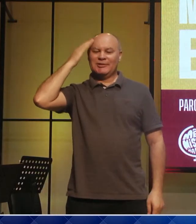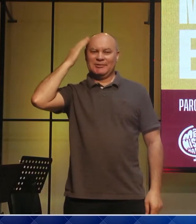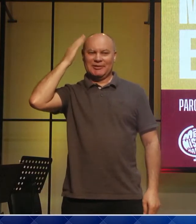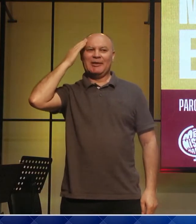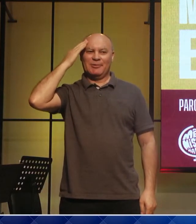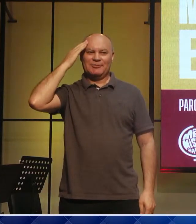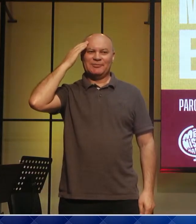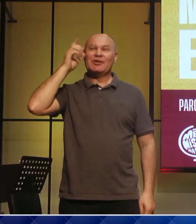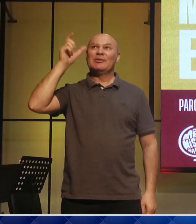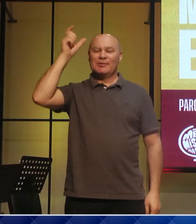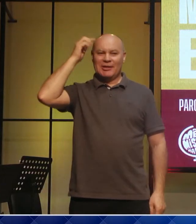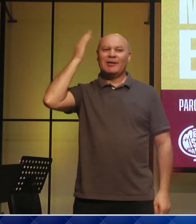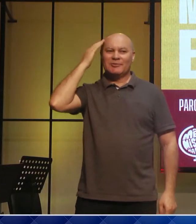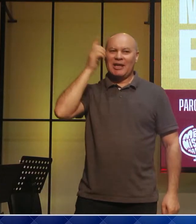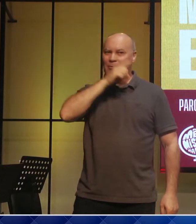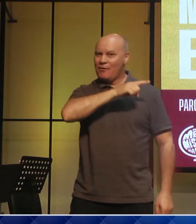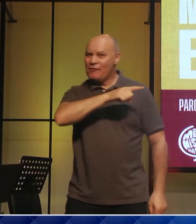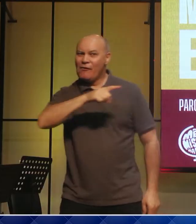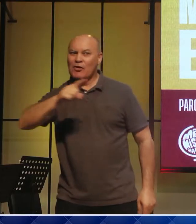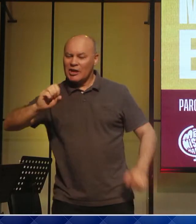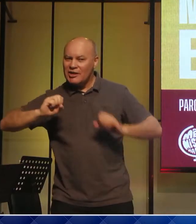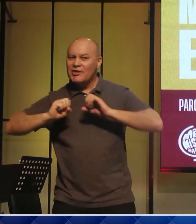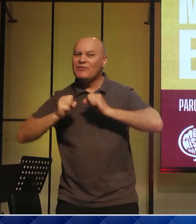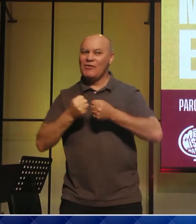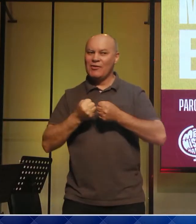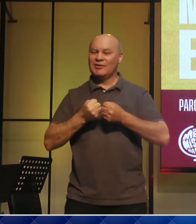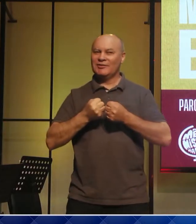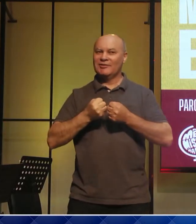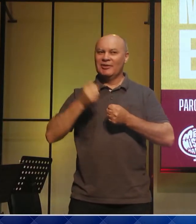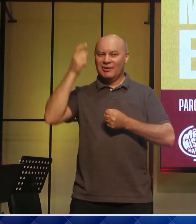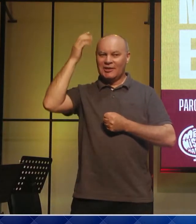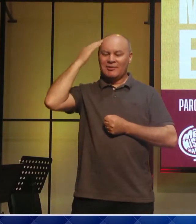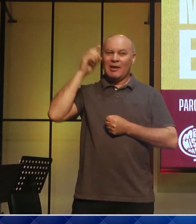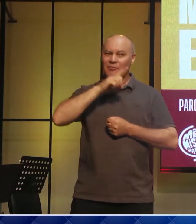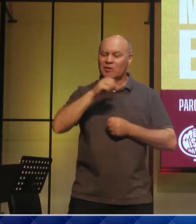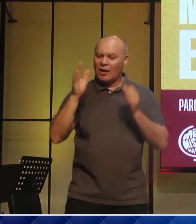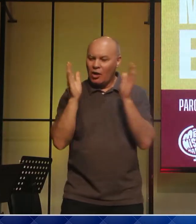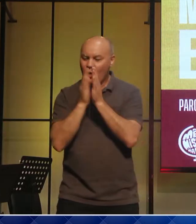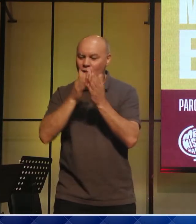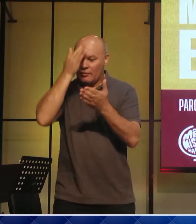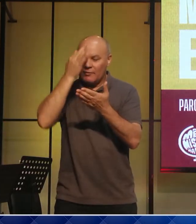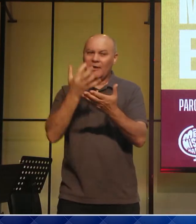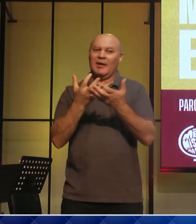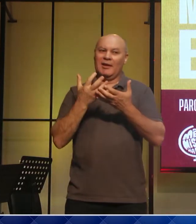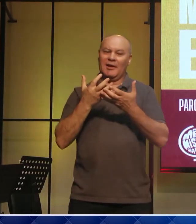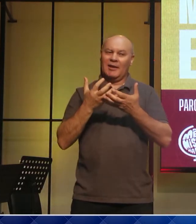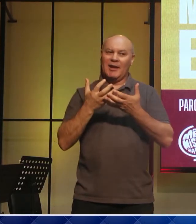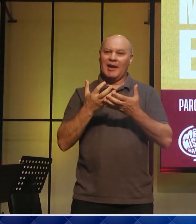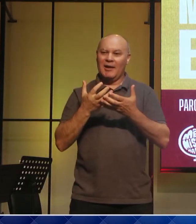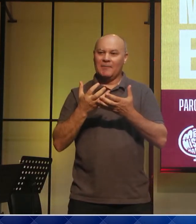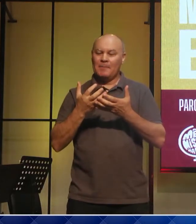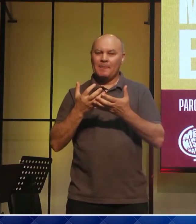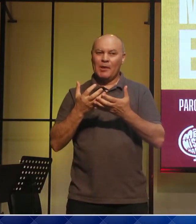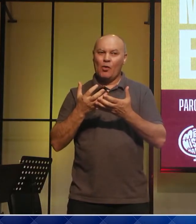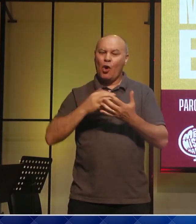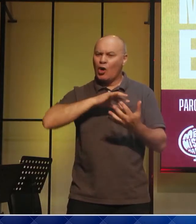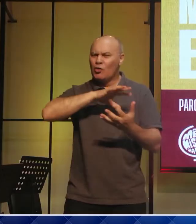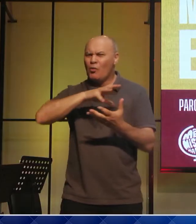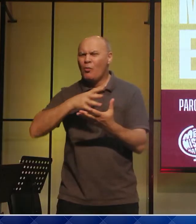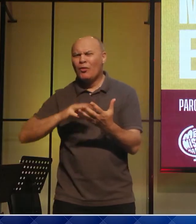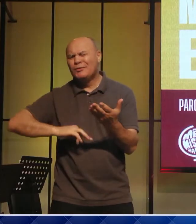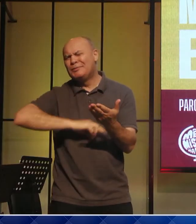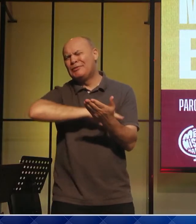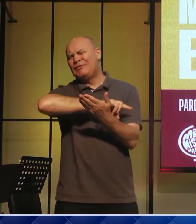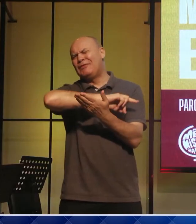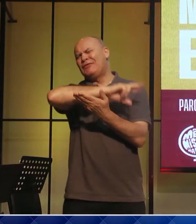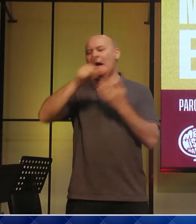Nós somos mais de 30 mil igrejas diferentes, com teologias absurdas e loucas.